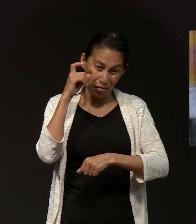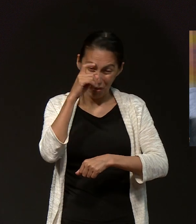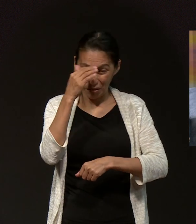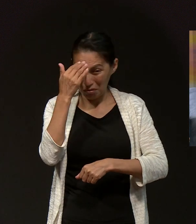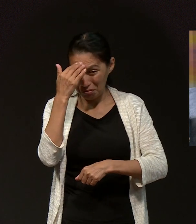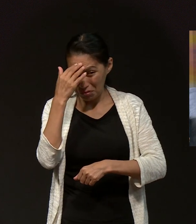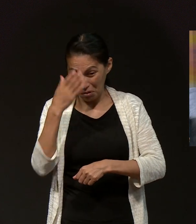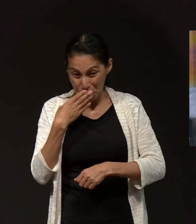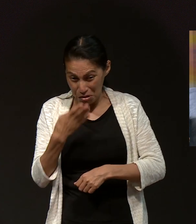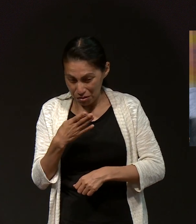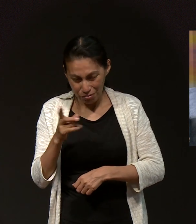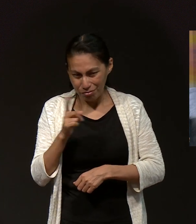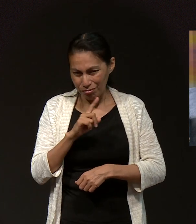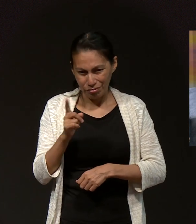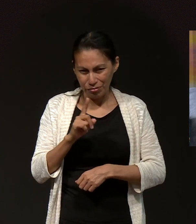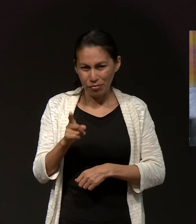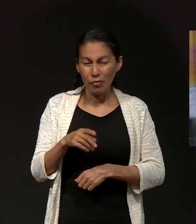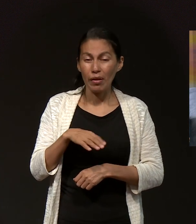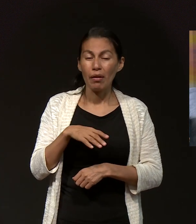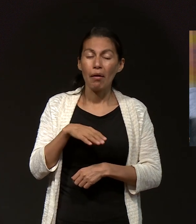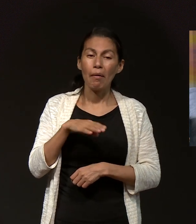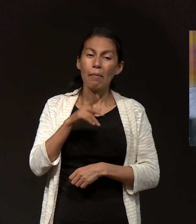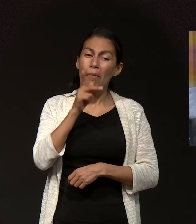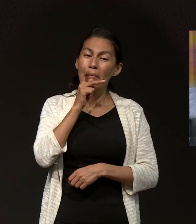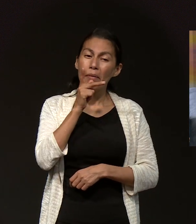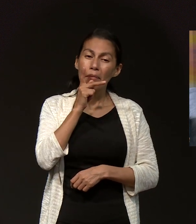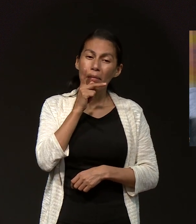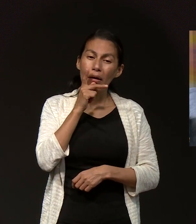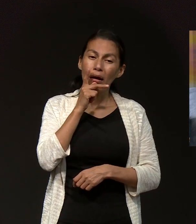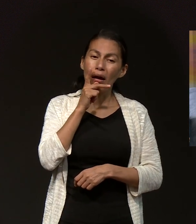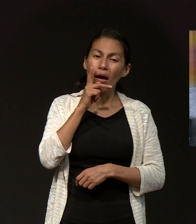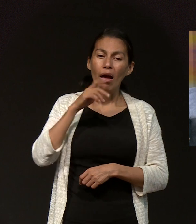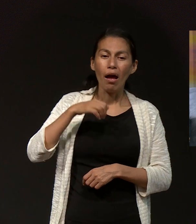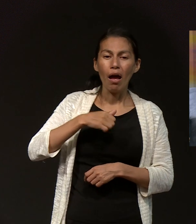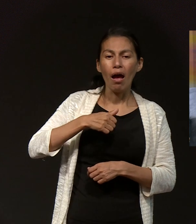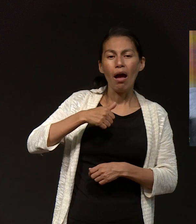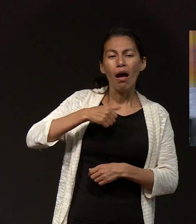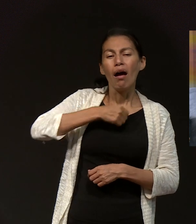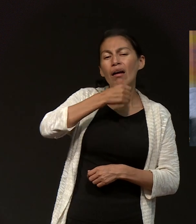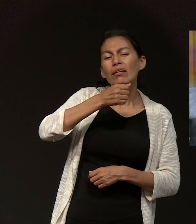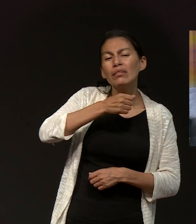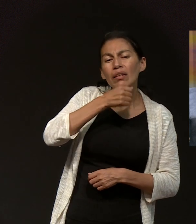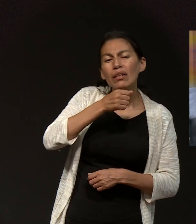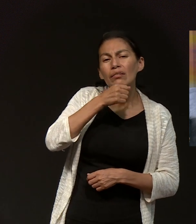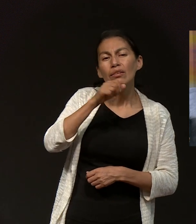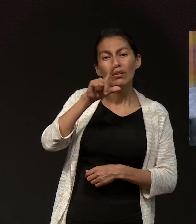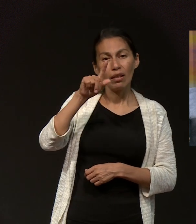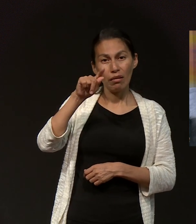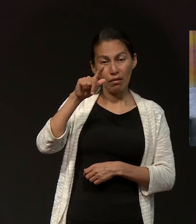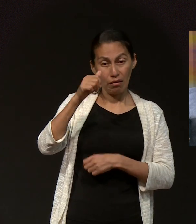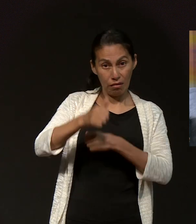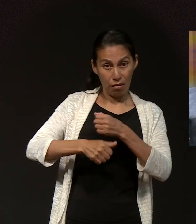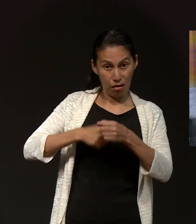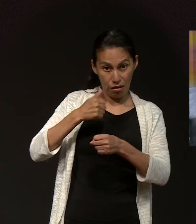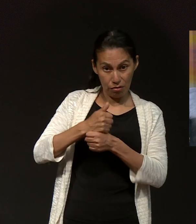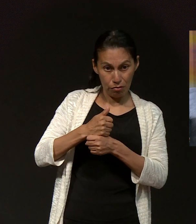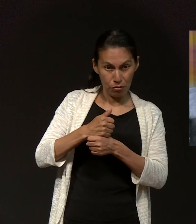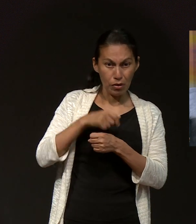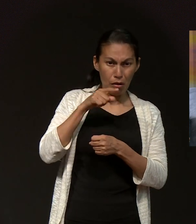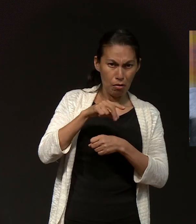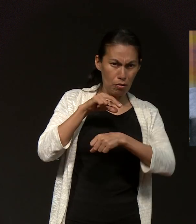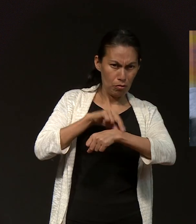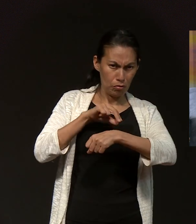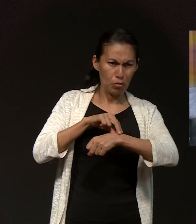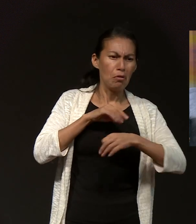conocía, pues él ya es una persona mayor, tiene más de 70 años. Y él trabajando en el hospital donde